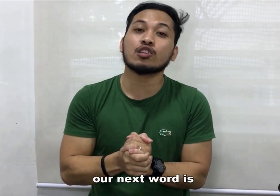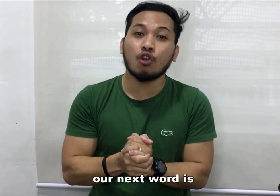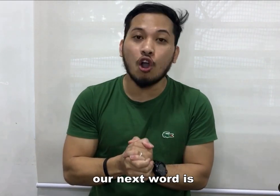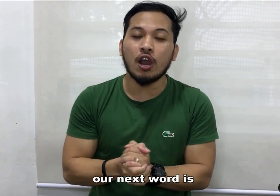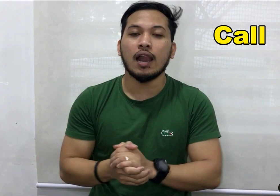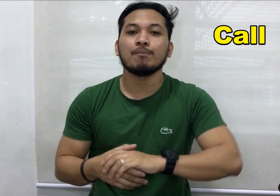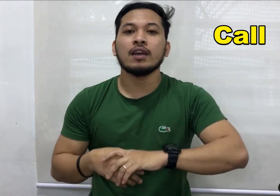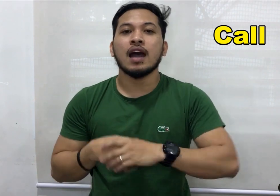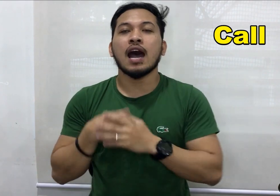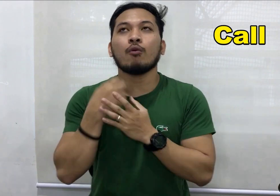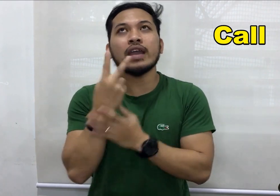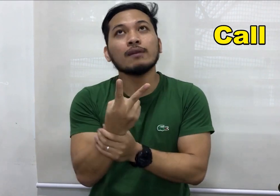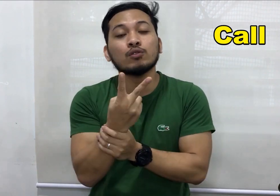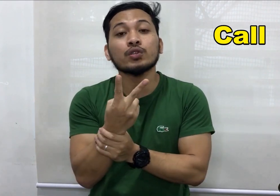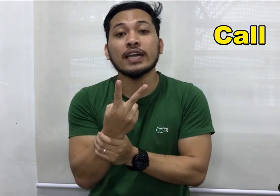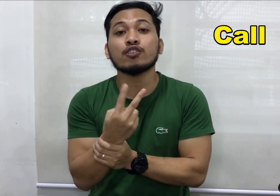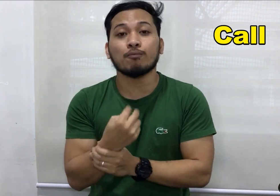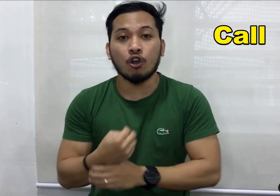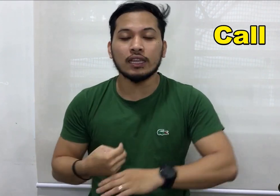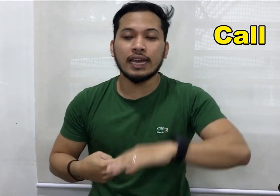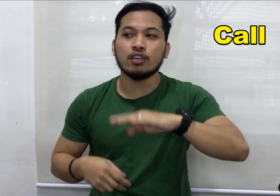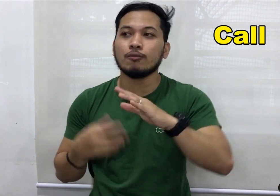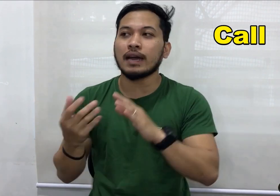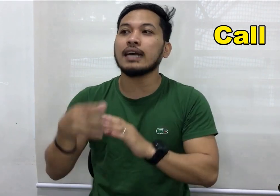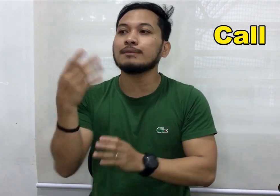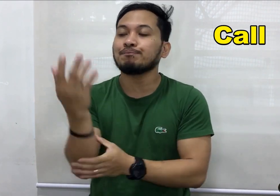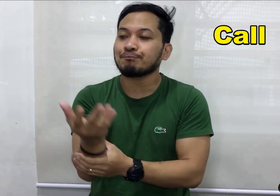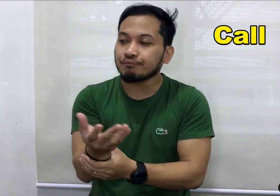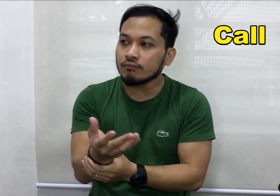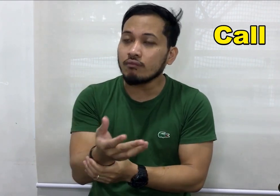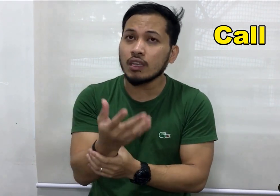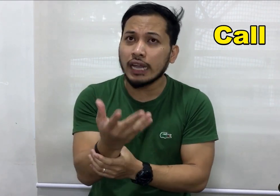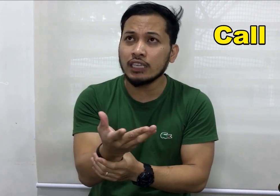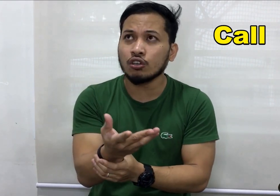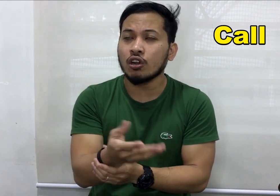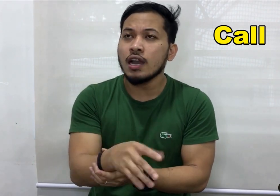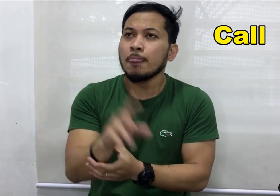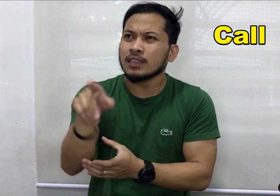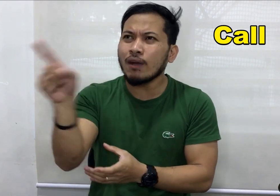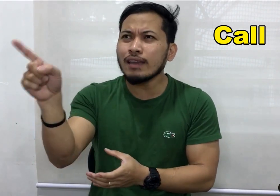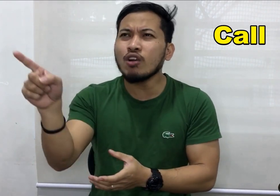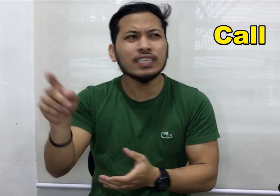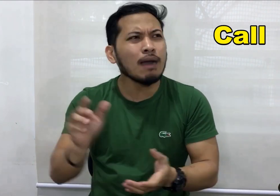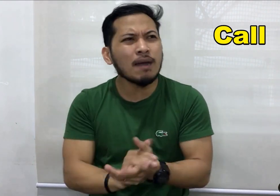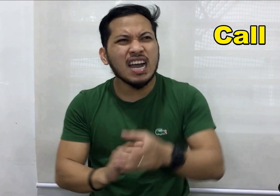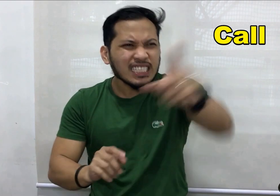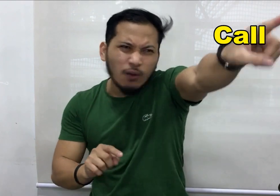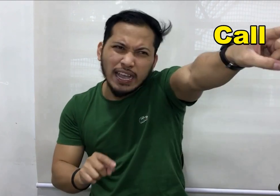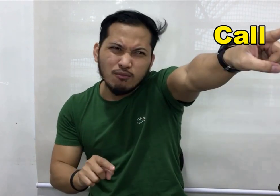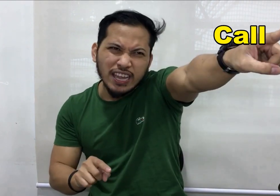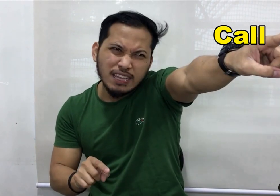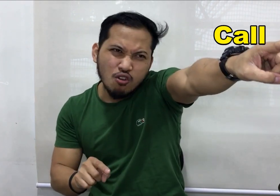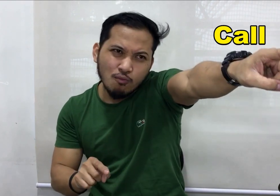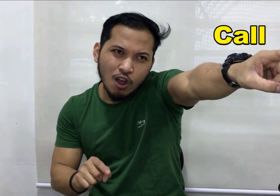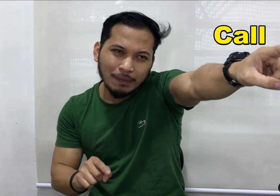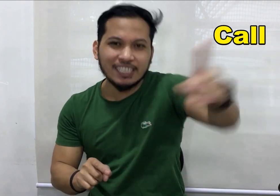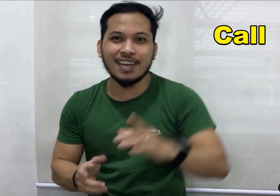is call. We have two signs of call din. Yung parang ganito. Tawagin mo nga si mama. Tawagin mo nga, hindi mo humong kapatid